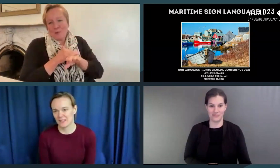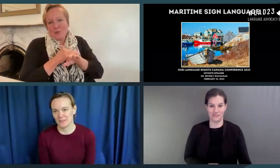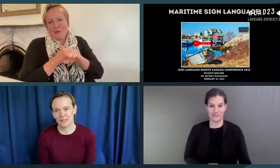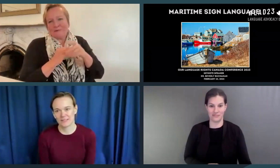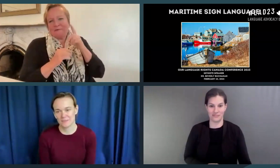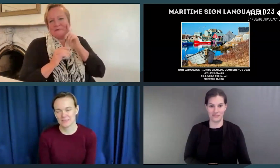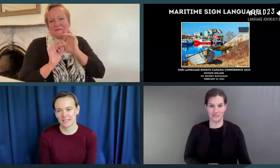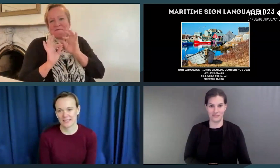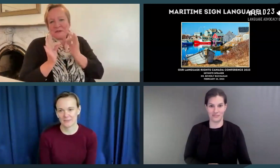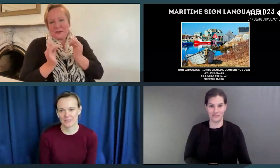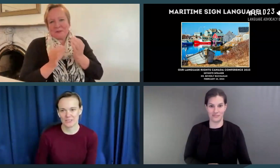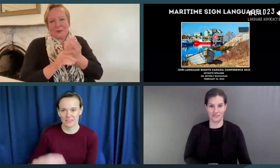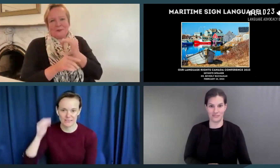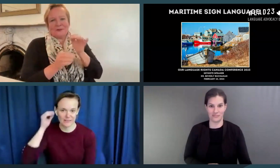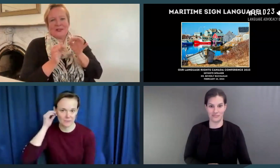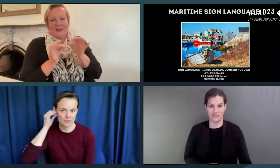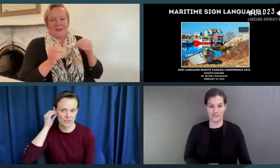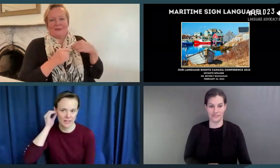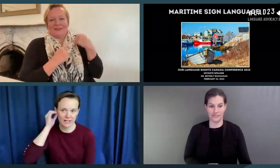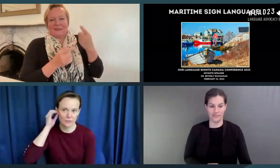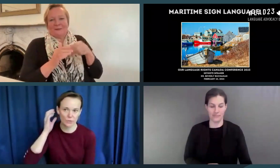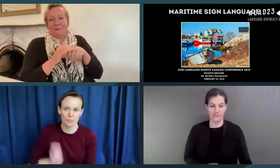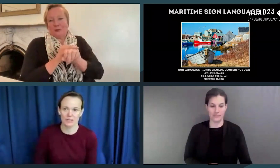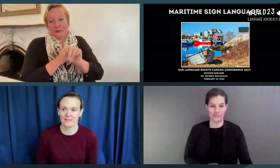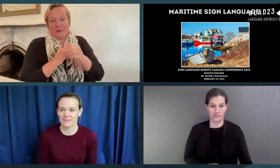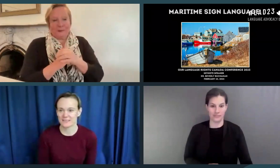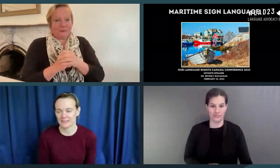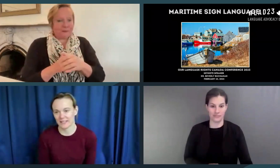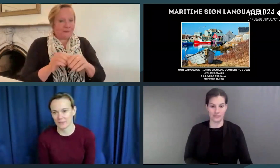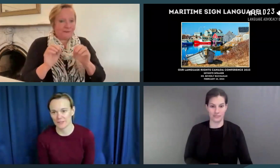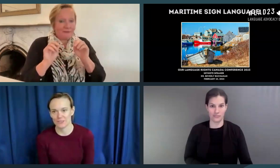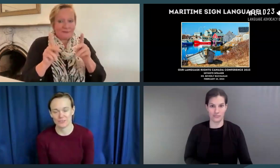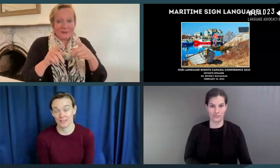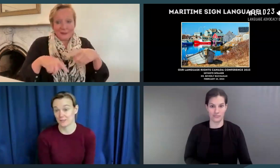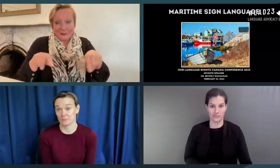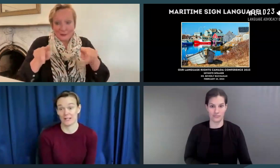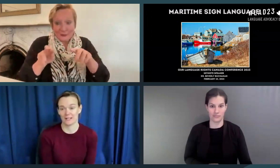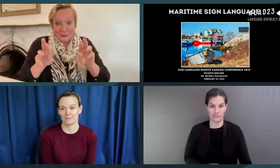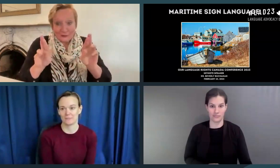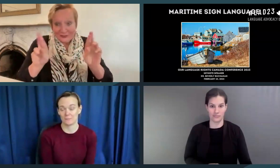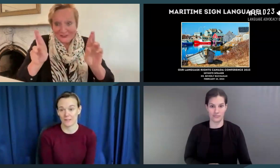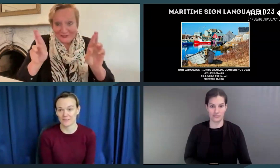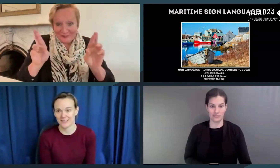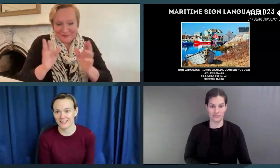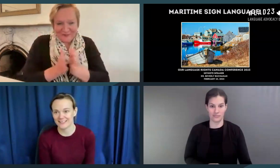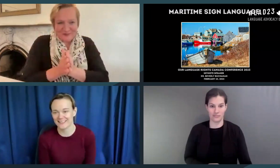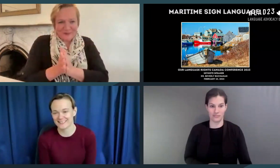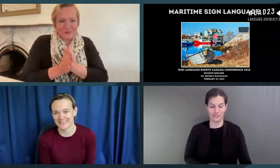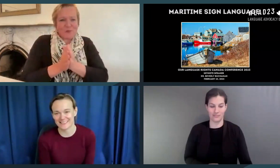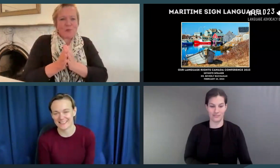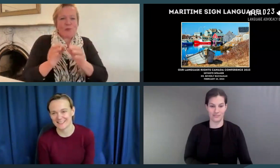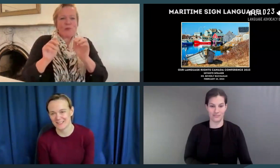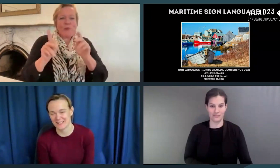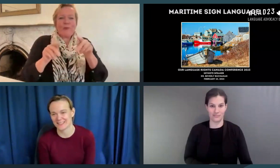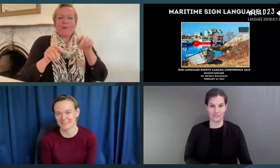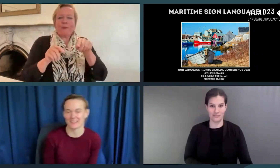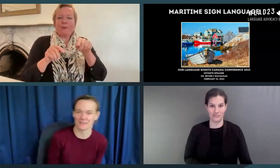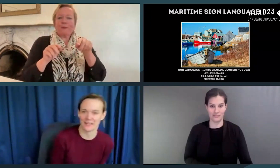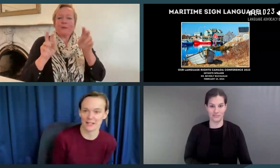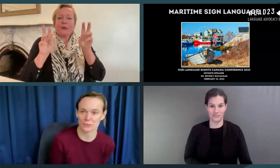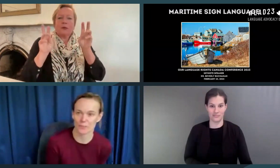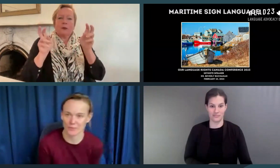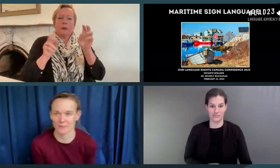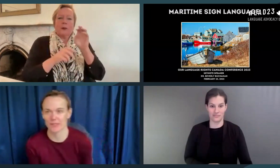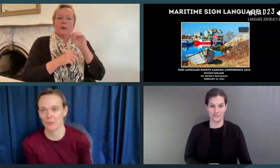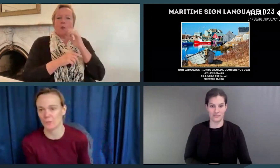La langue des signes des maritimes, c'est celui avec lequel j'ai grandi. C'est ma langue maternelle, comme on aime bien dire. J'ai grandi avec